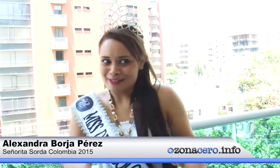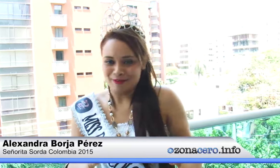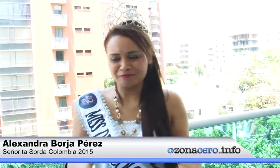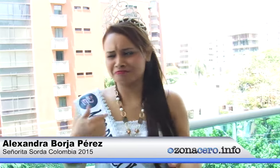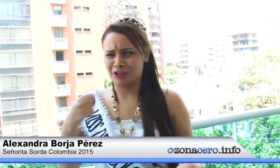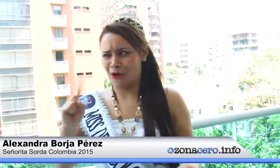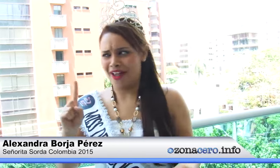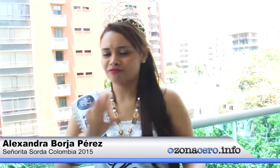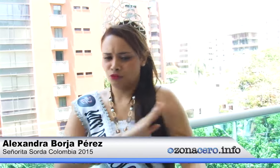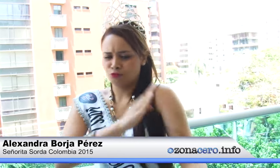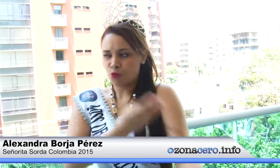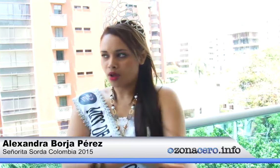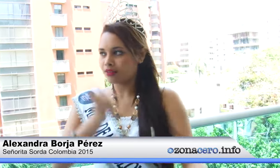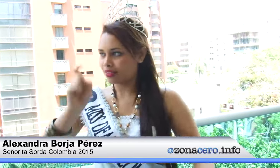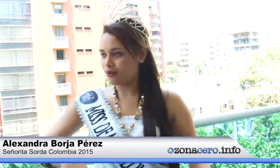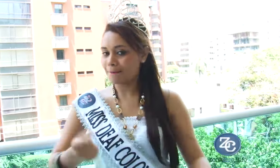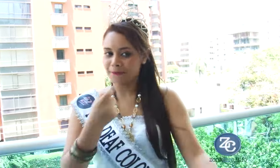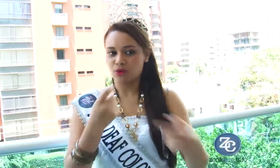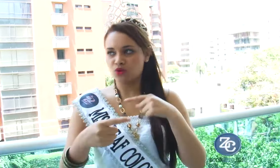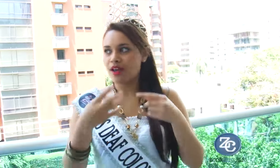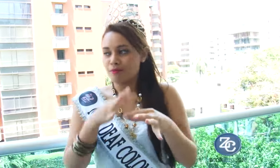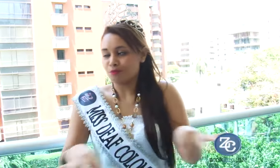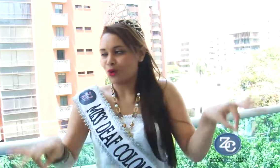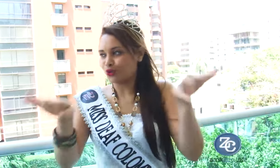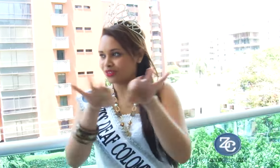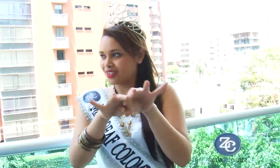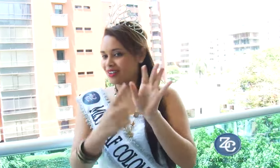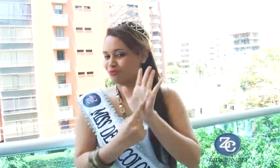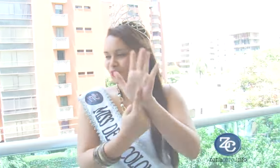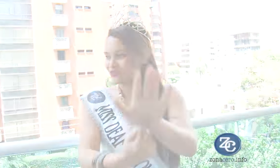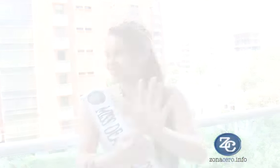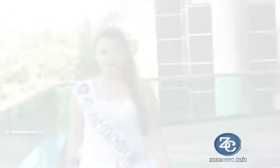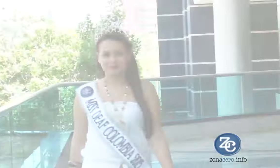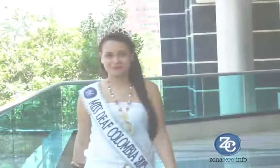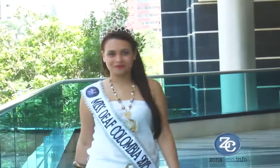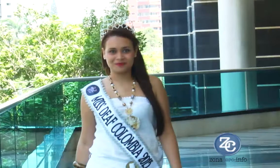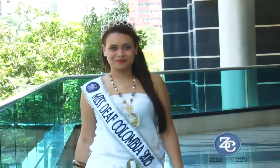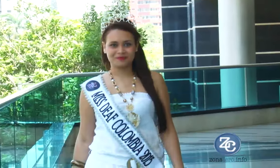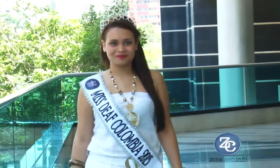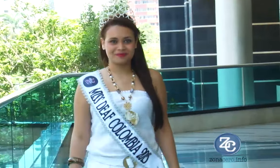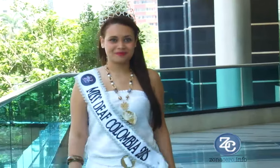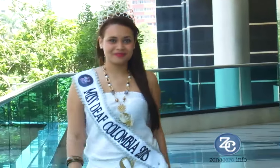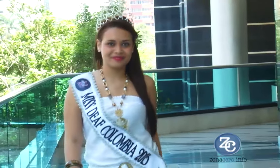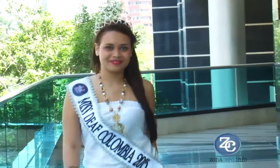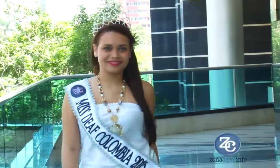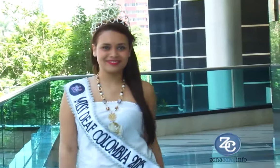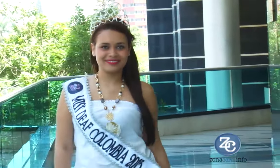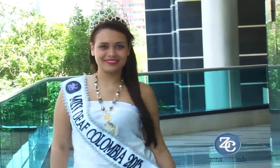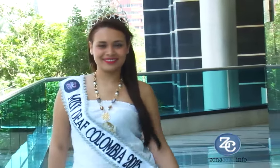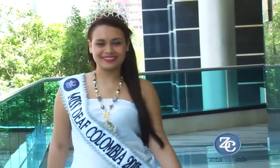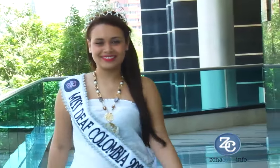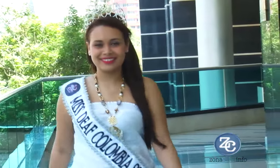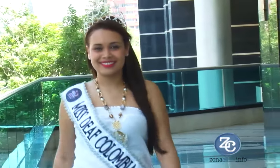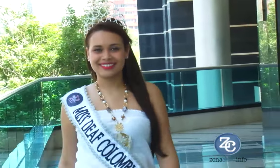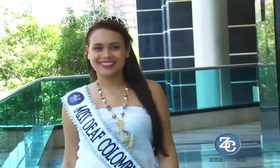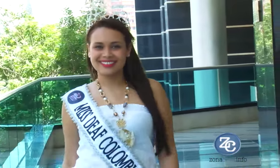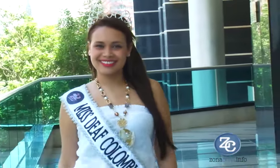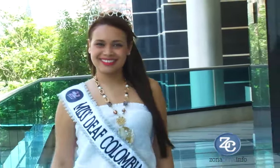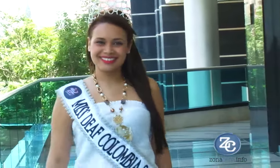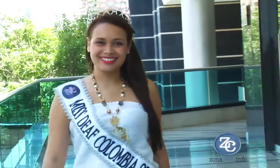que la siento, pues manejé lo que tenía que ver con los nervios y la parte de las entrevistas. Lo demostré pues